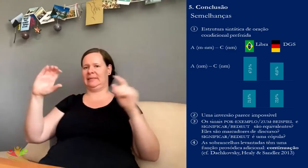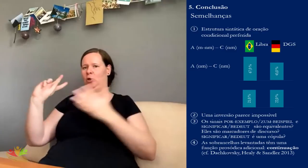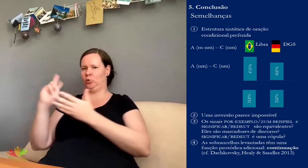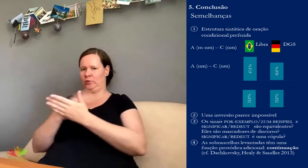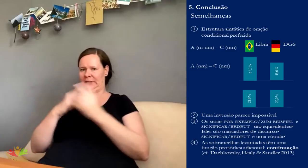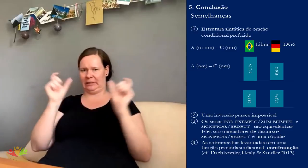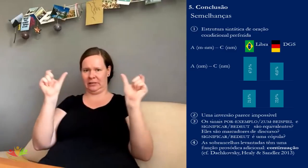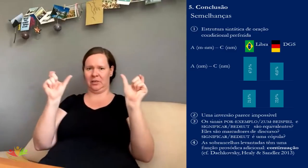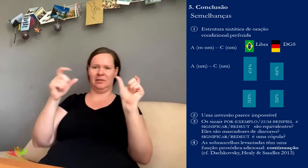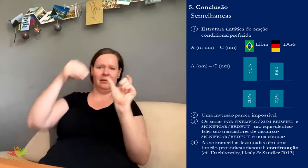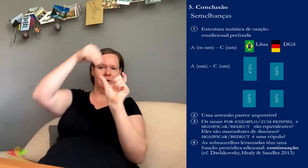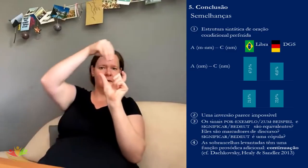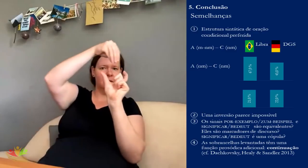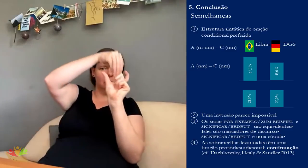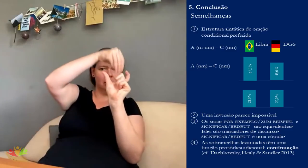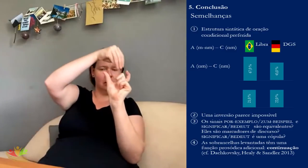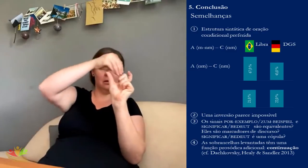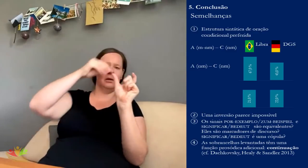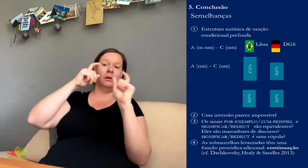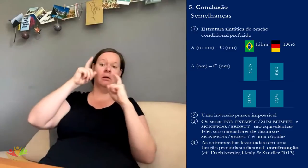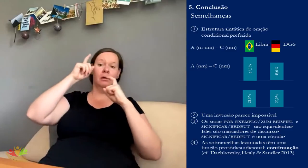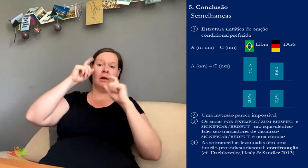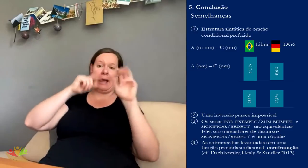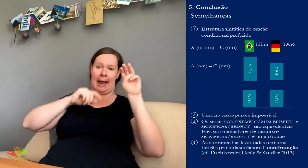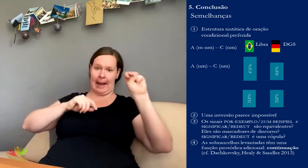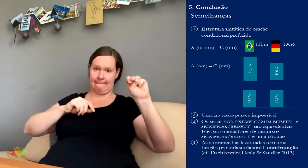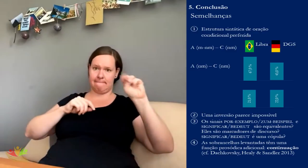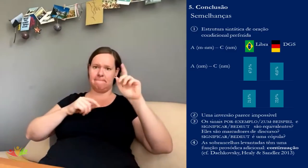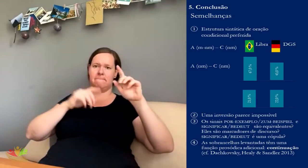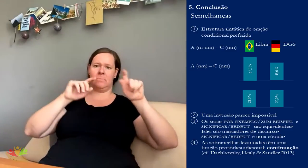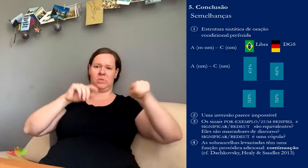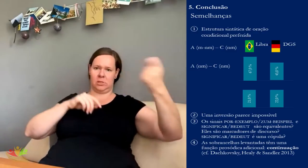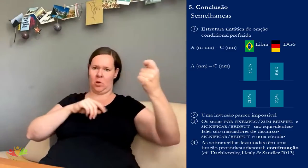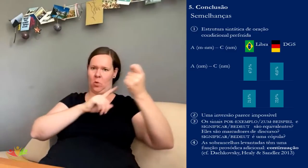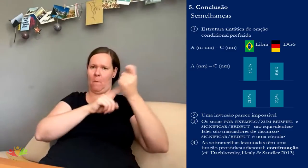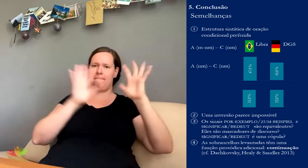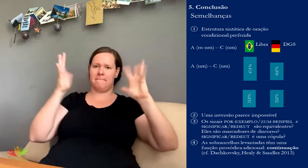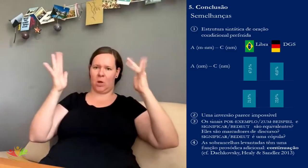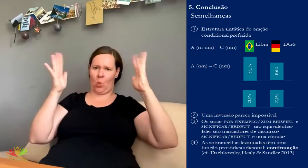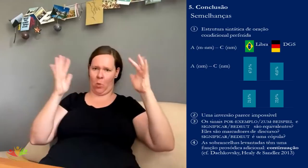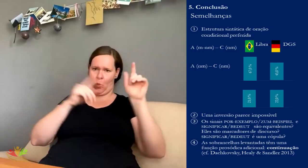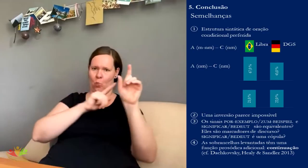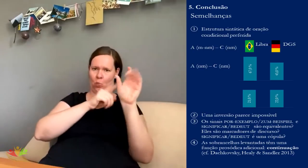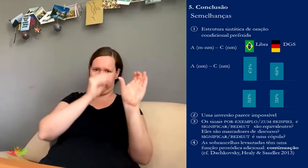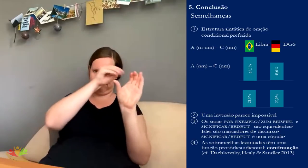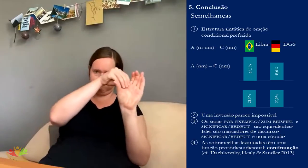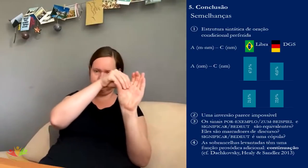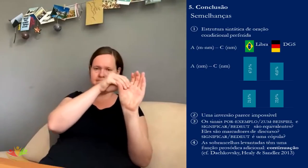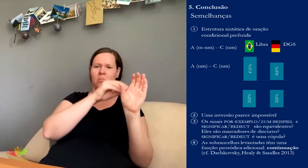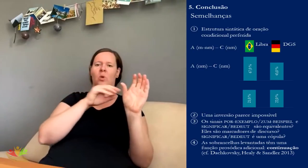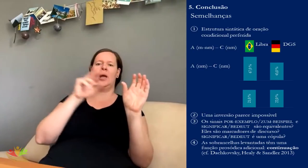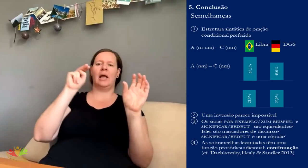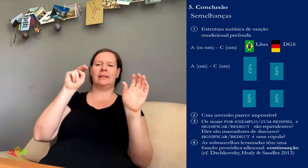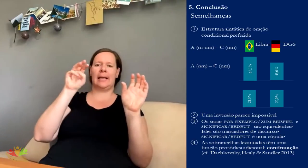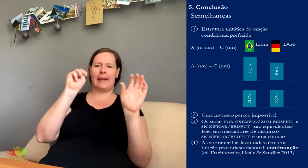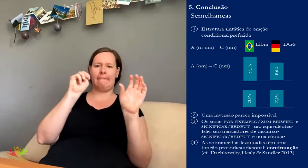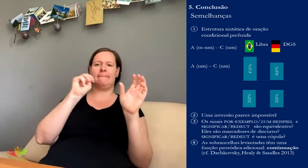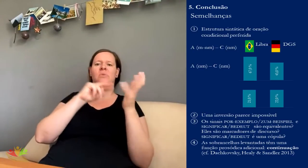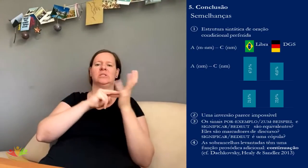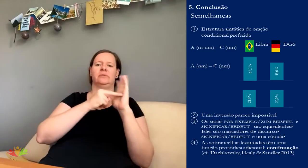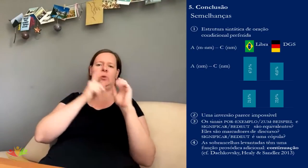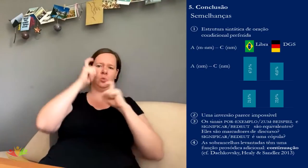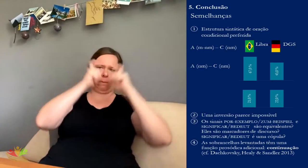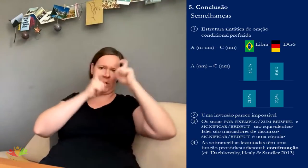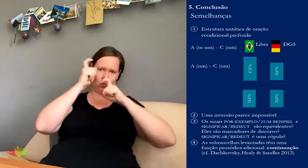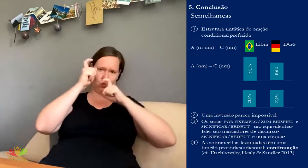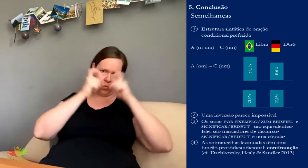parecida com o uso alto, né, de estruturas do tipo que é da antecedente e a consequente,